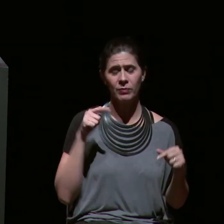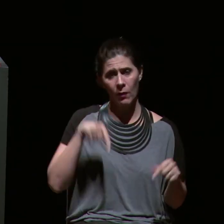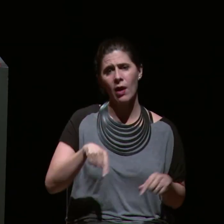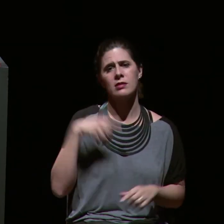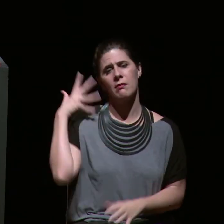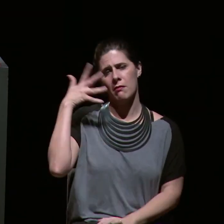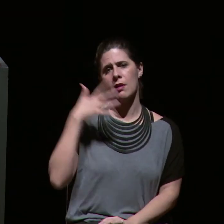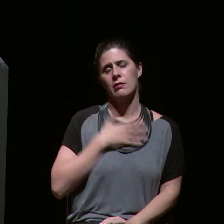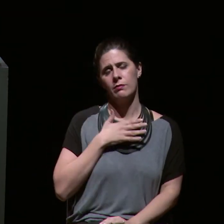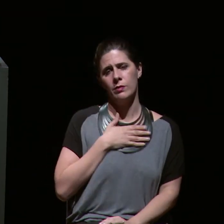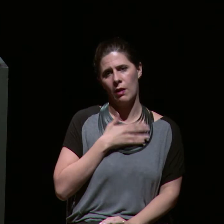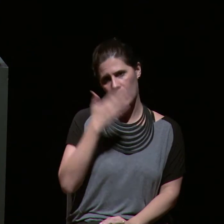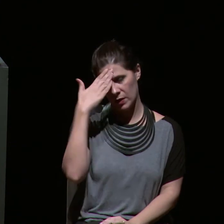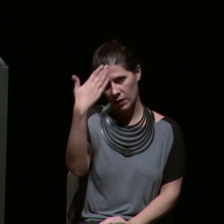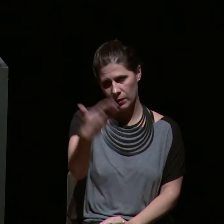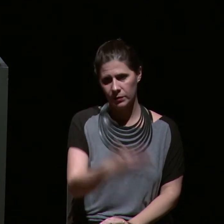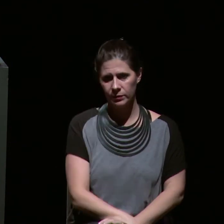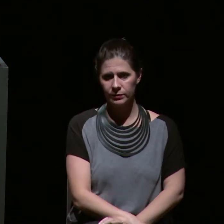obrigado.